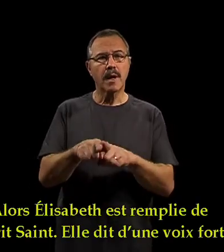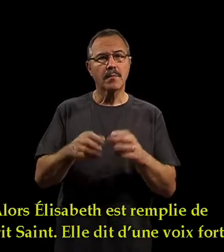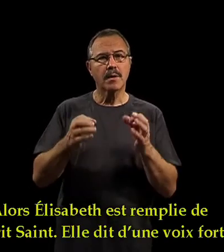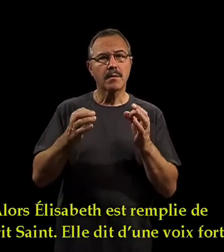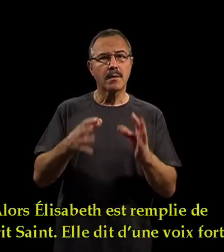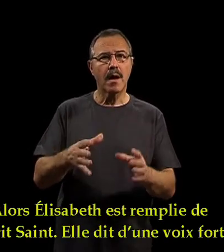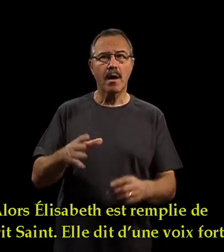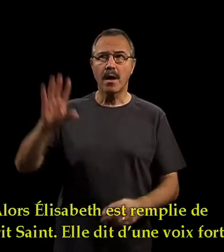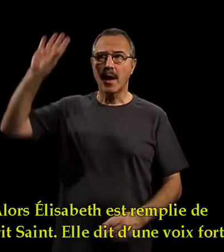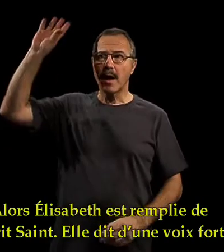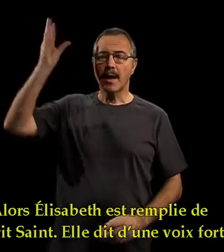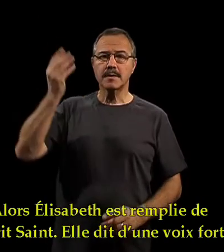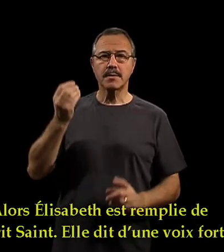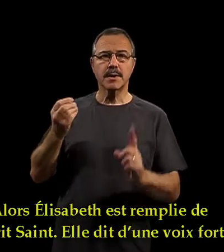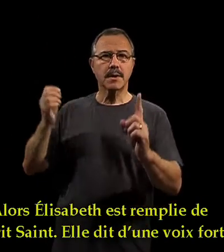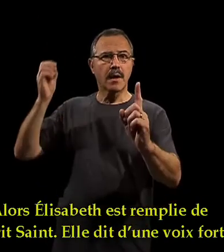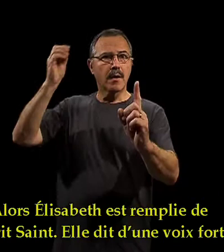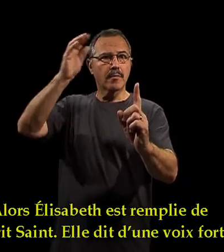Alors Élisabeth est remplie de l'Esprit Saint.